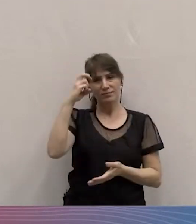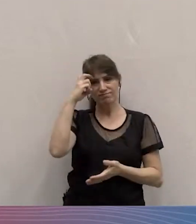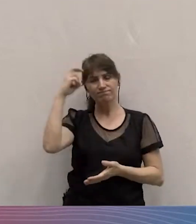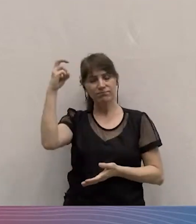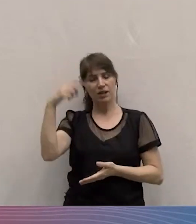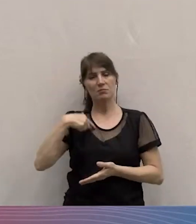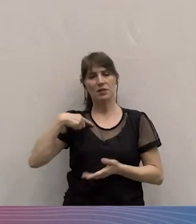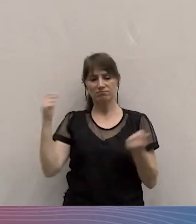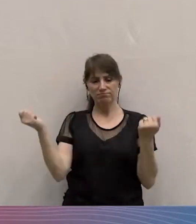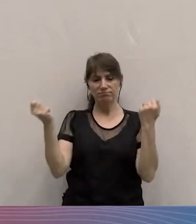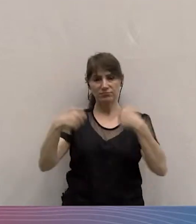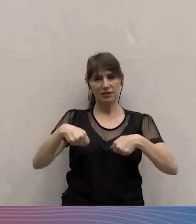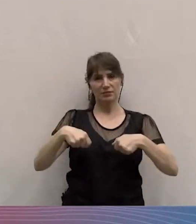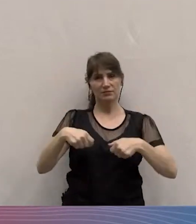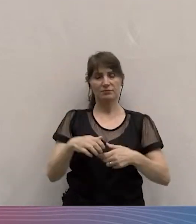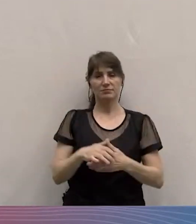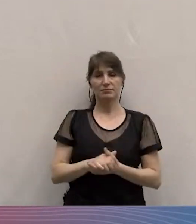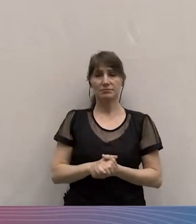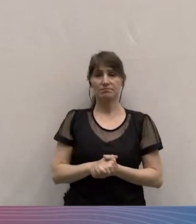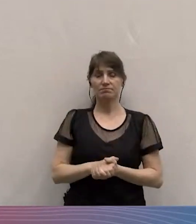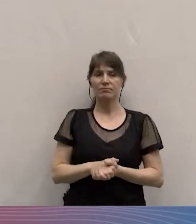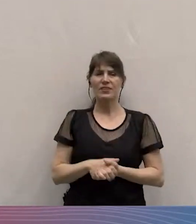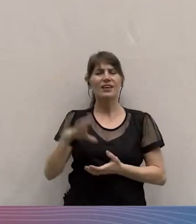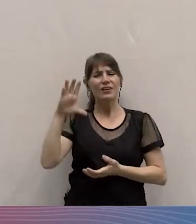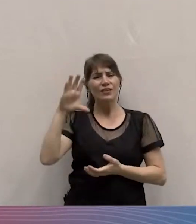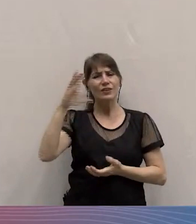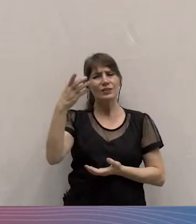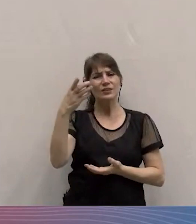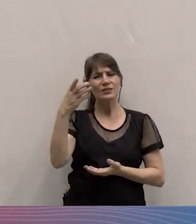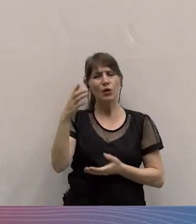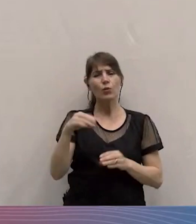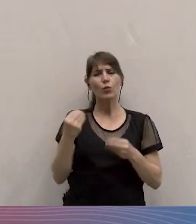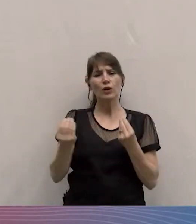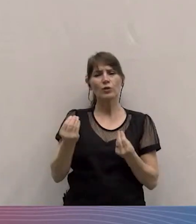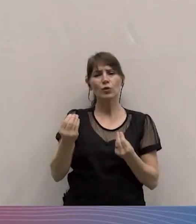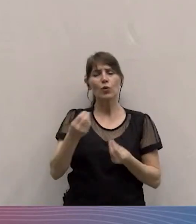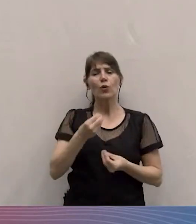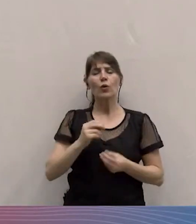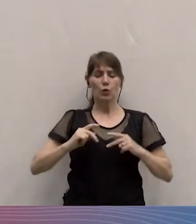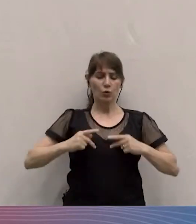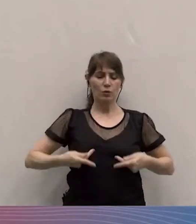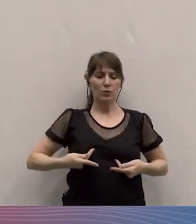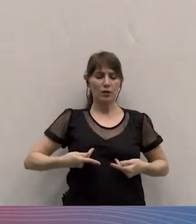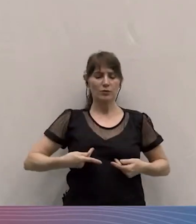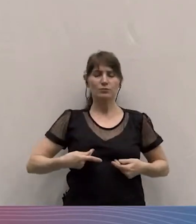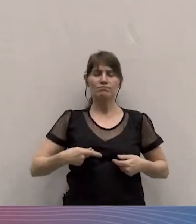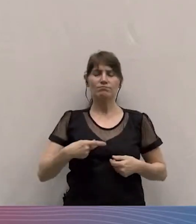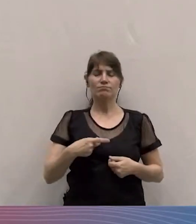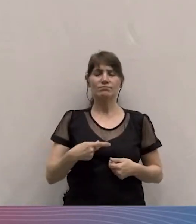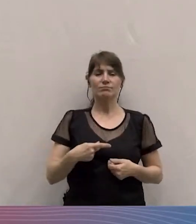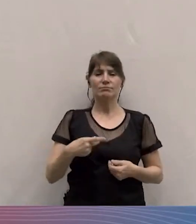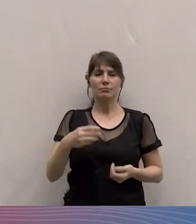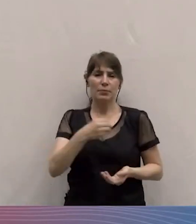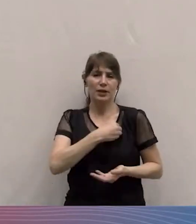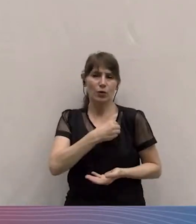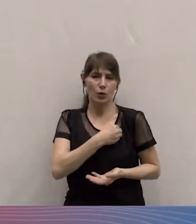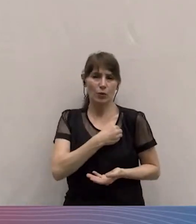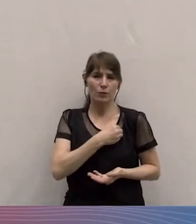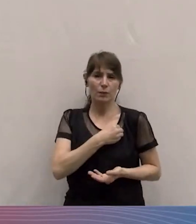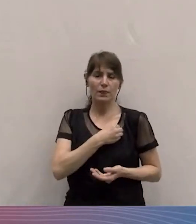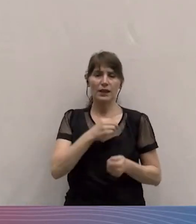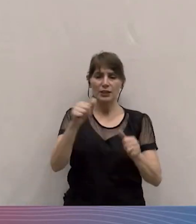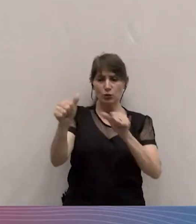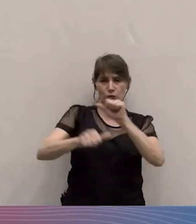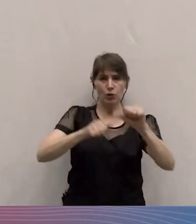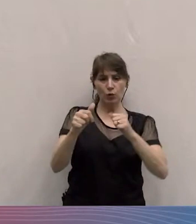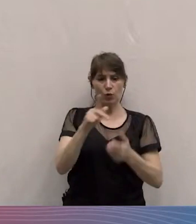isso que eu quero pôr na cabeça de vocês. O que aconteceu na queda do homem é que o homem trocou o governo de Deus pela sua